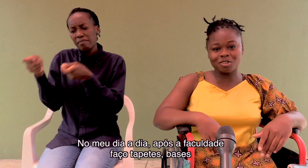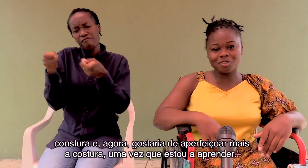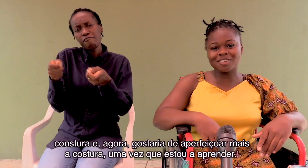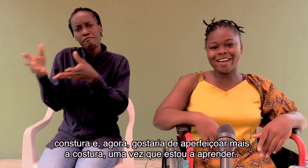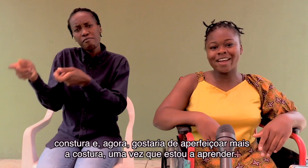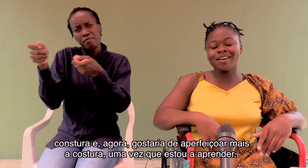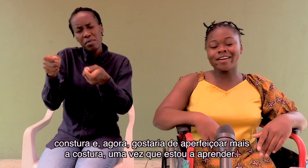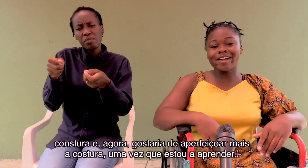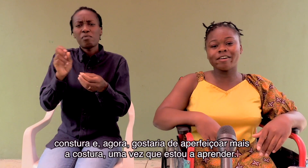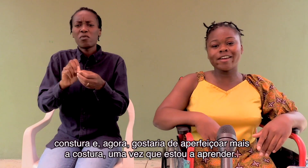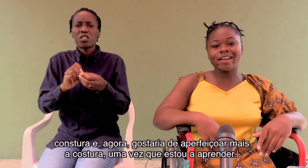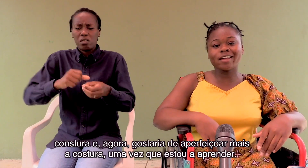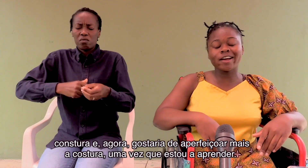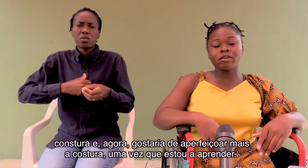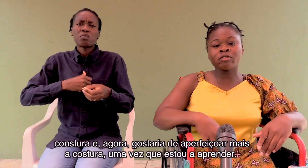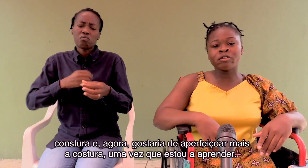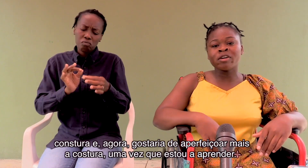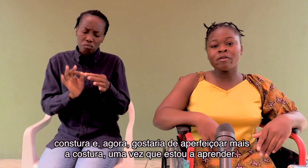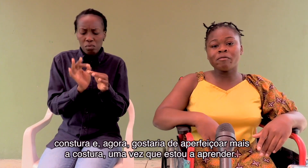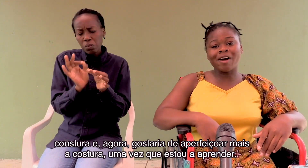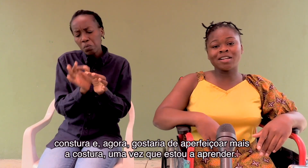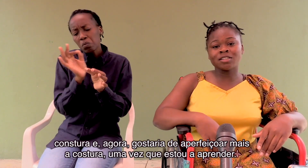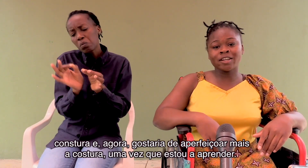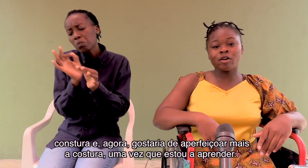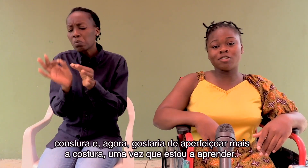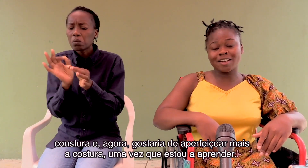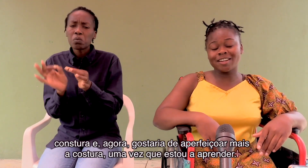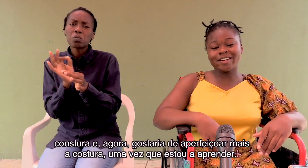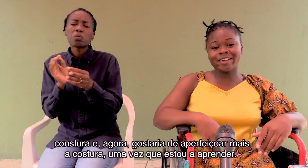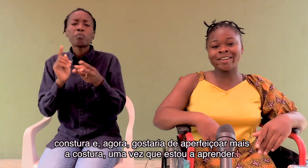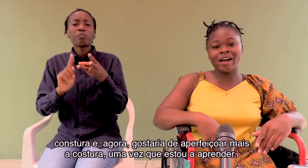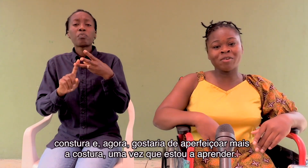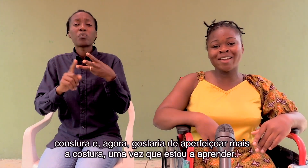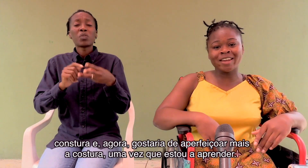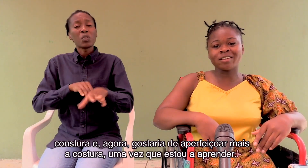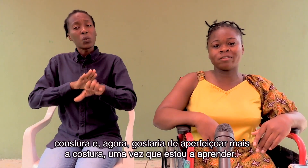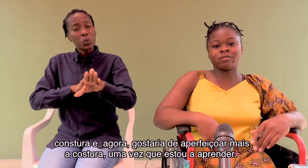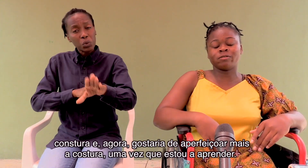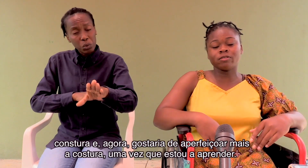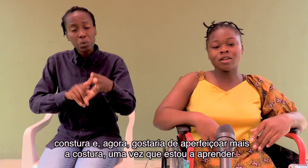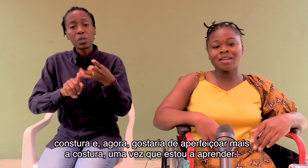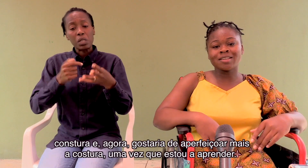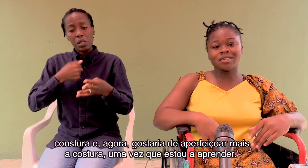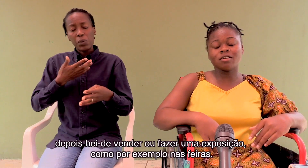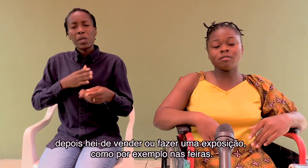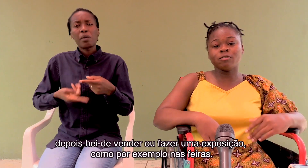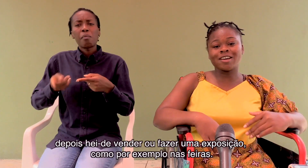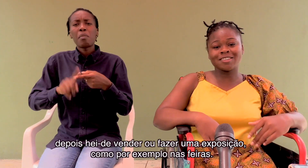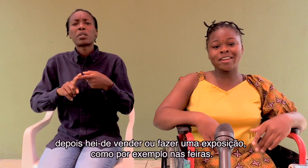Agora, gostaria de aperfeiçoar mais a costura, uma vez que ainda estou a aprender. Depois, é de